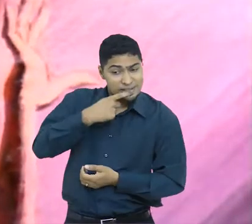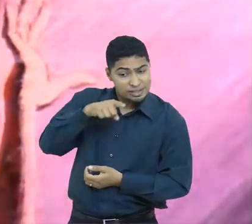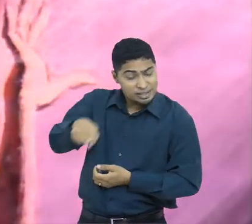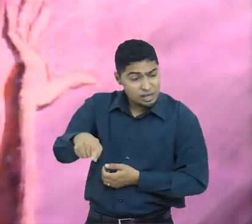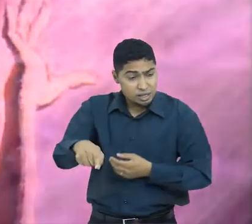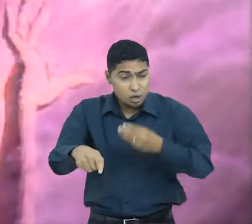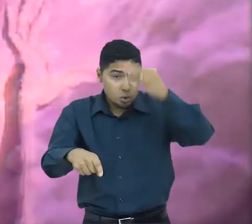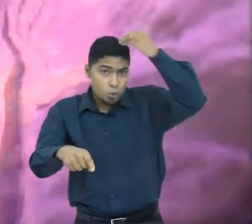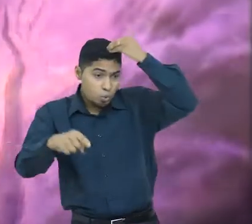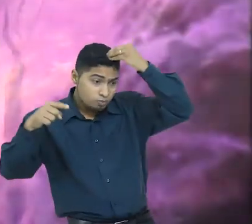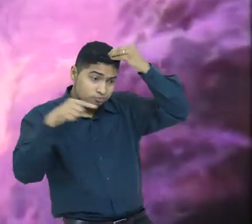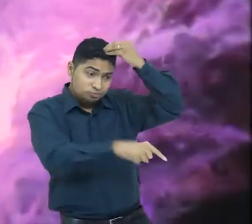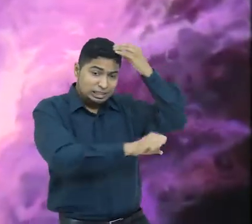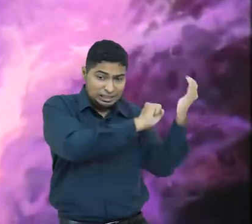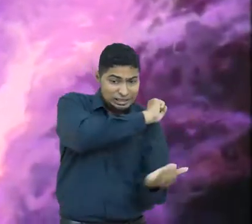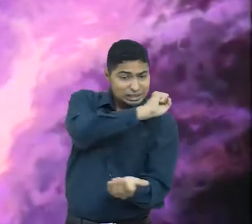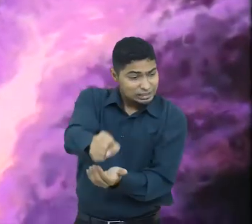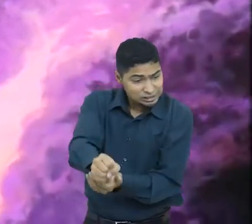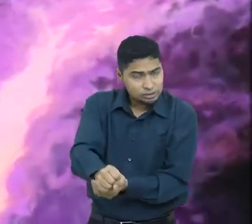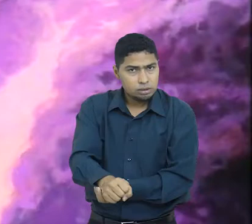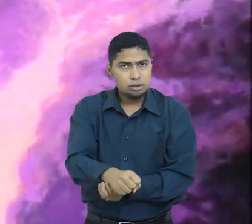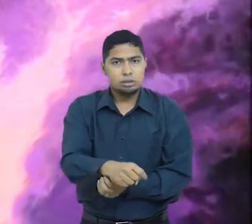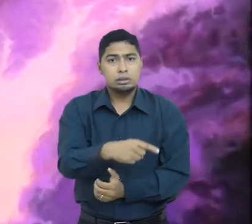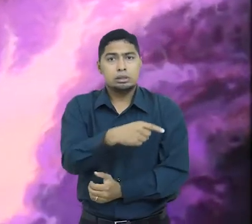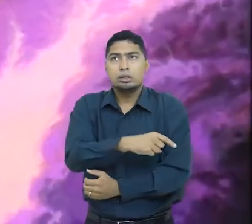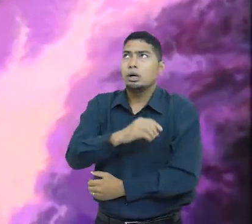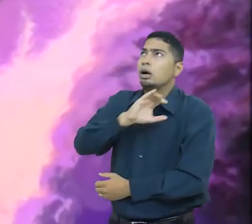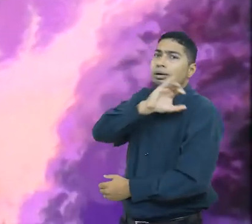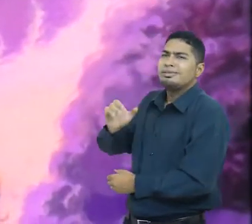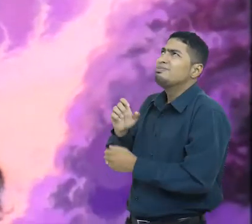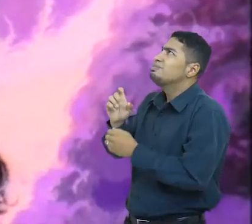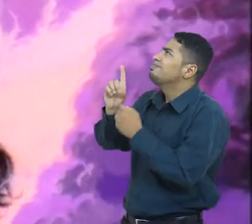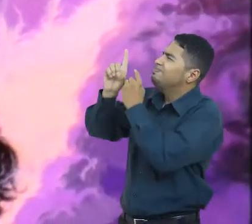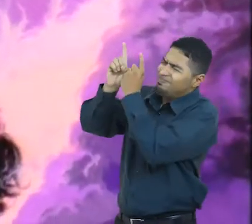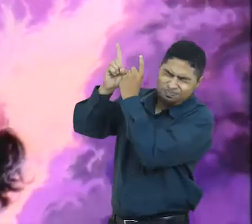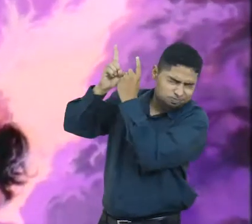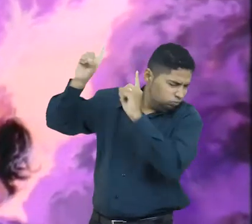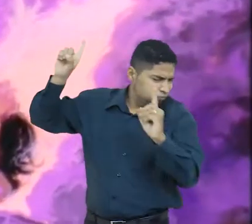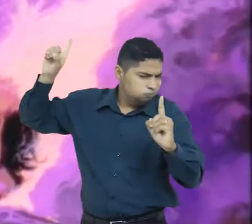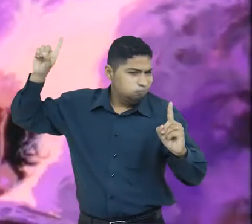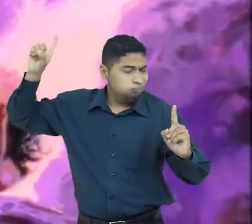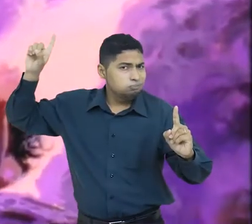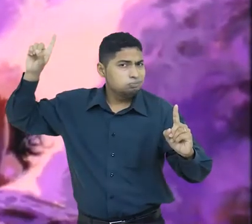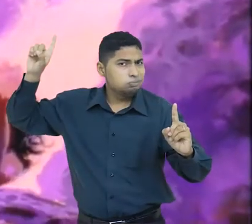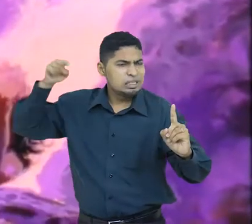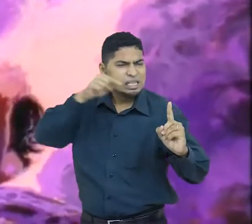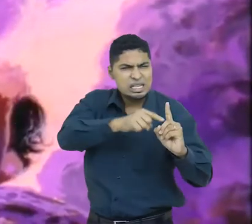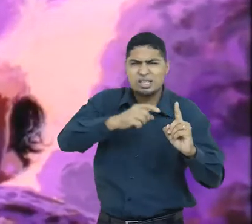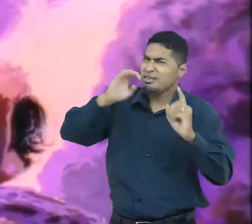sangue derramado por suas mãos. Caim se afastou da presença do Senhor. Sua rebeldia contra